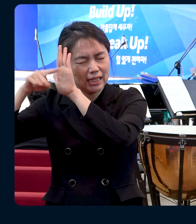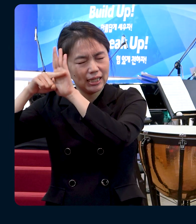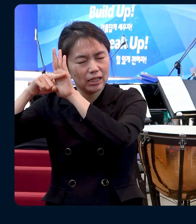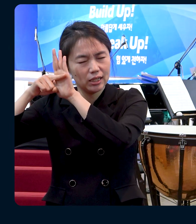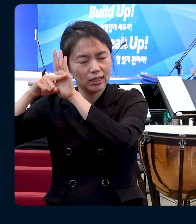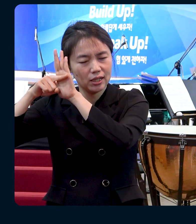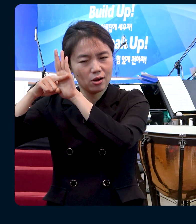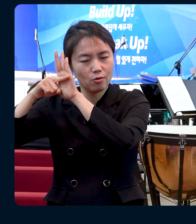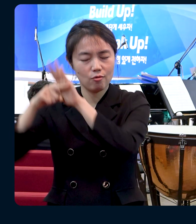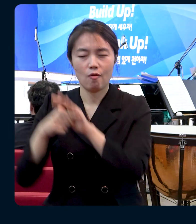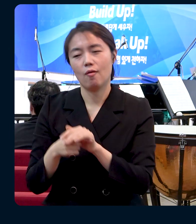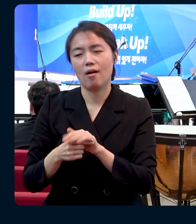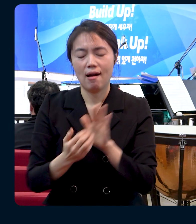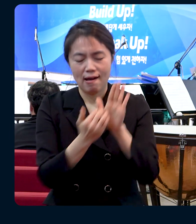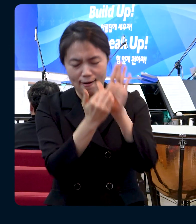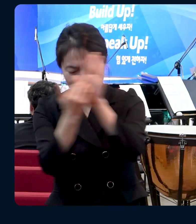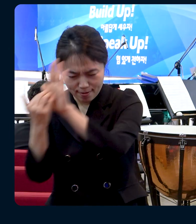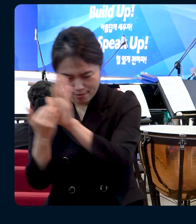부정하고